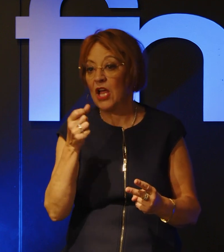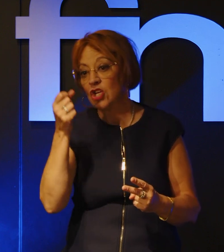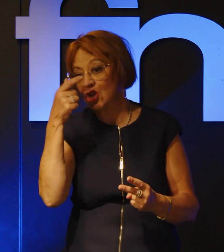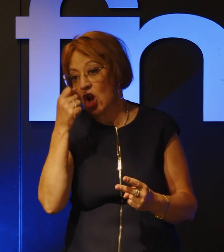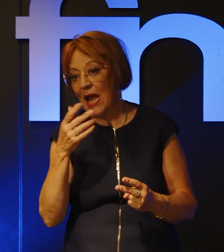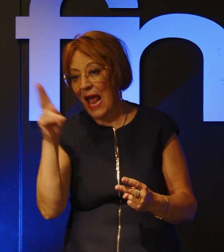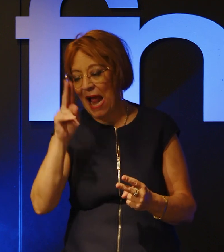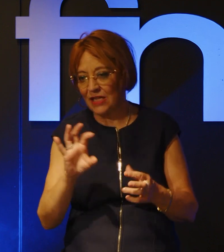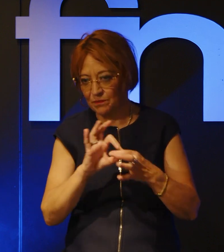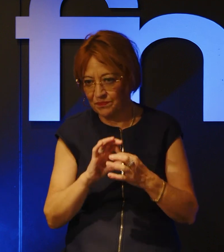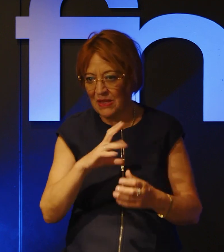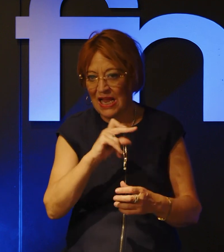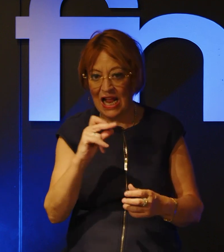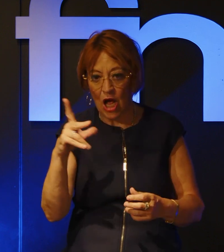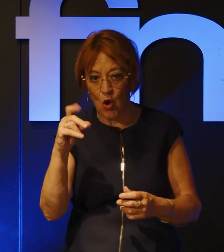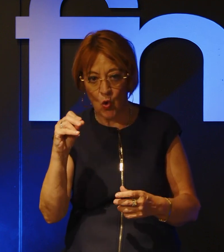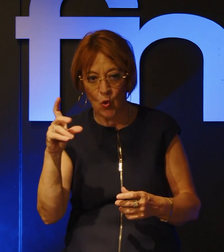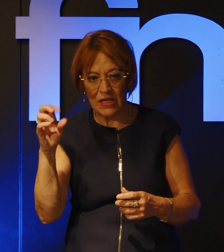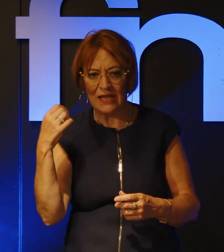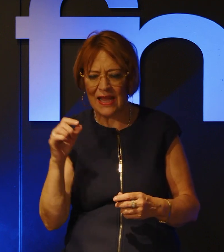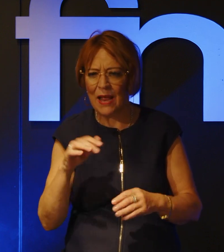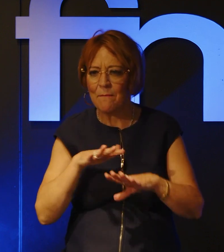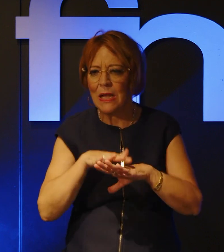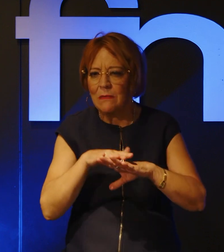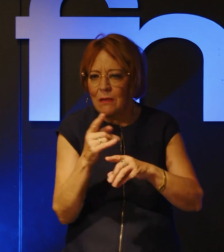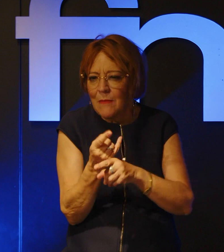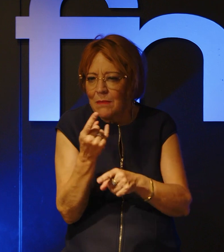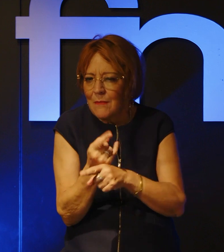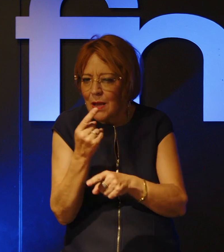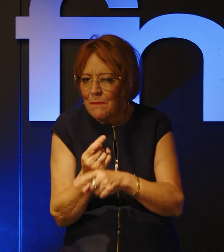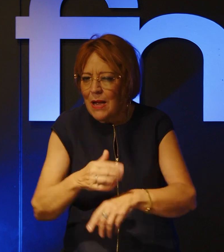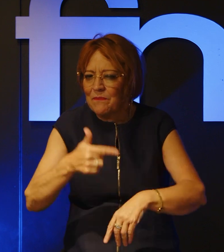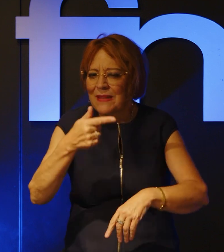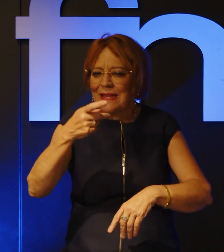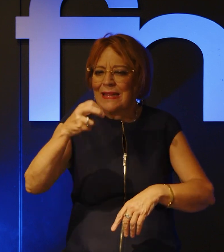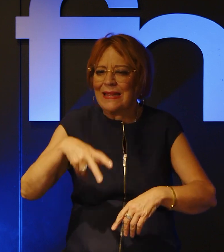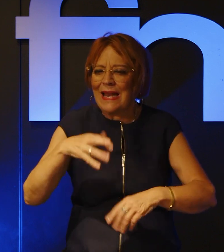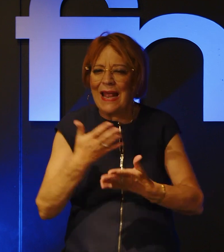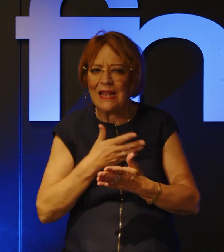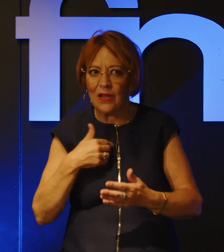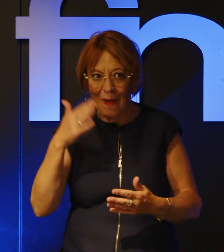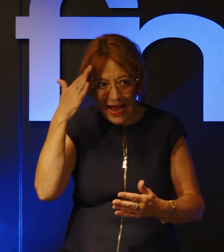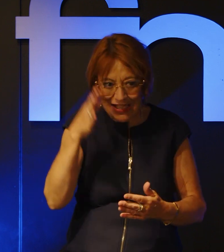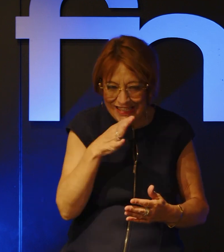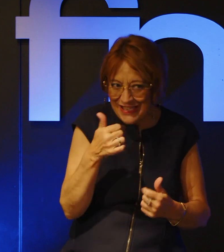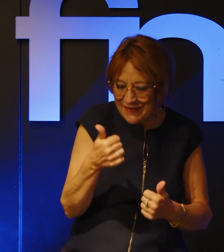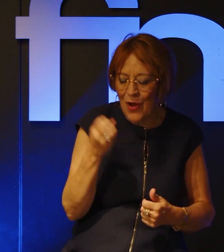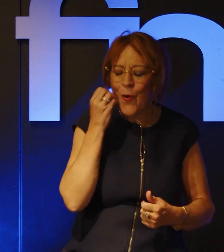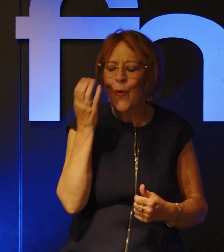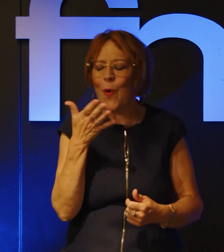arte a Carolina experte em algoritmos e Trends acho estou a dizer bem e como é que a